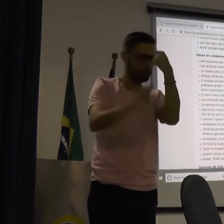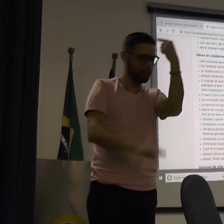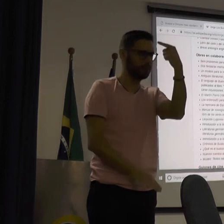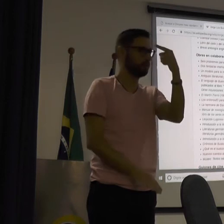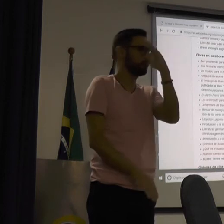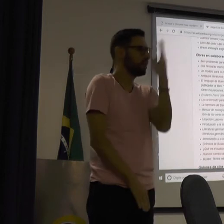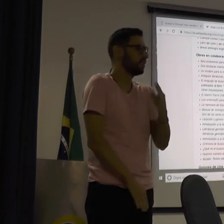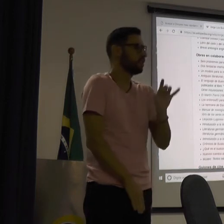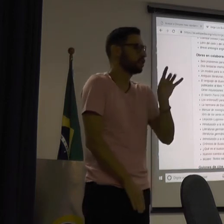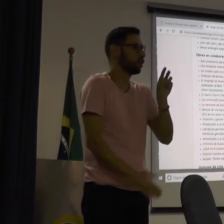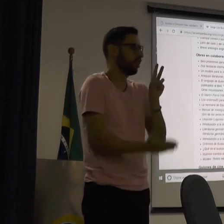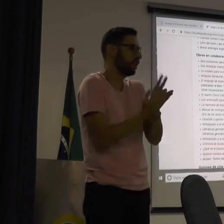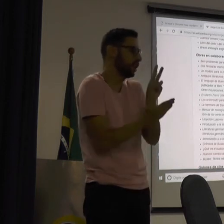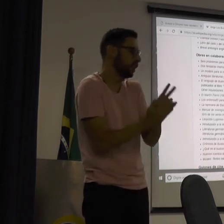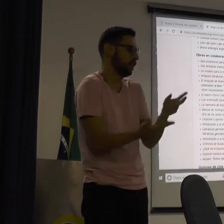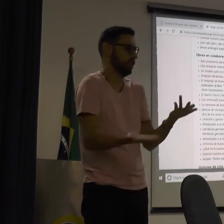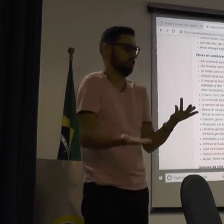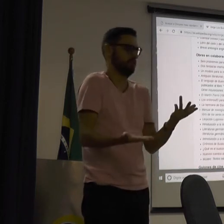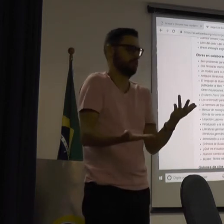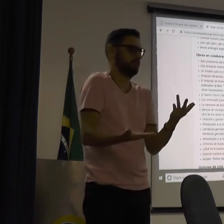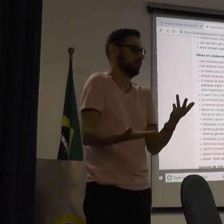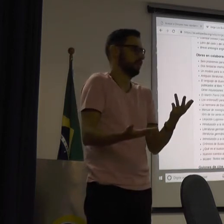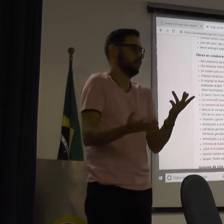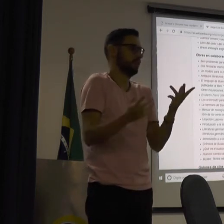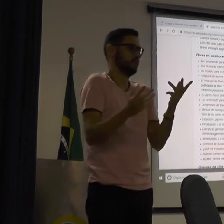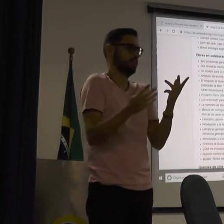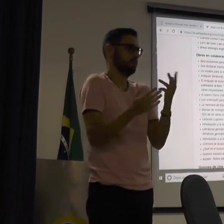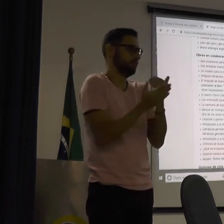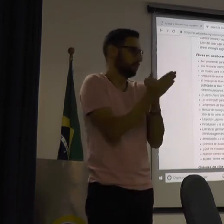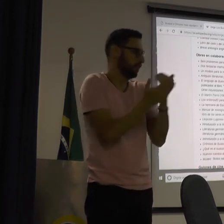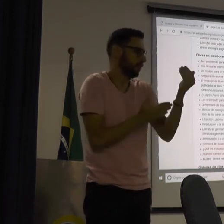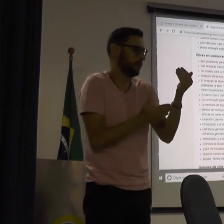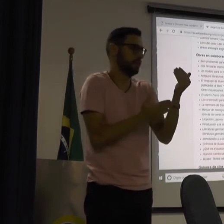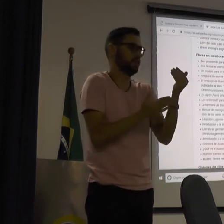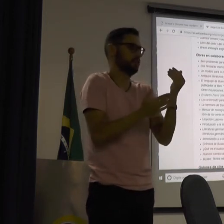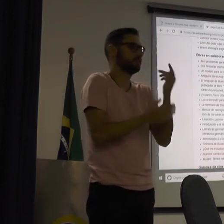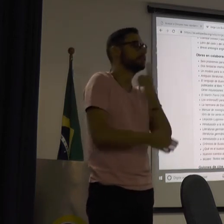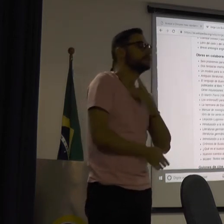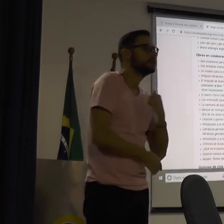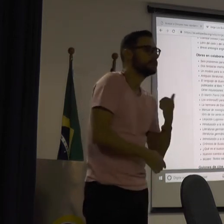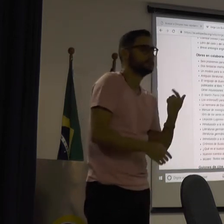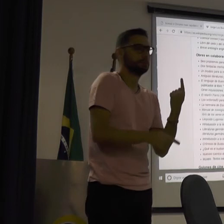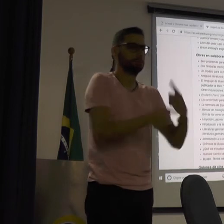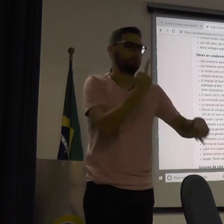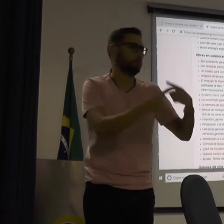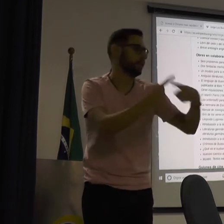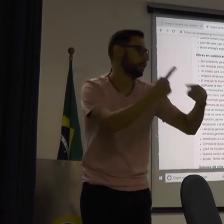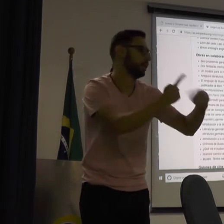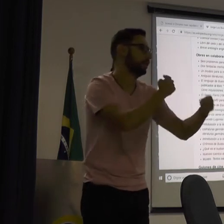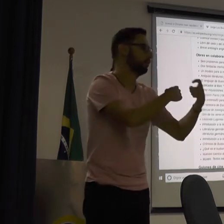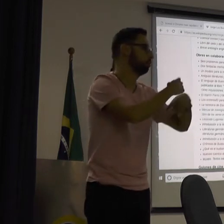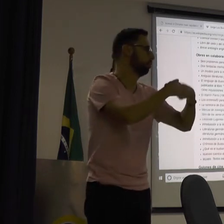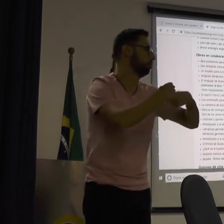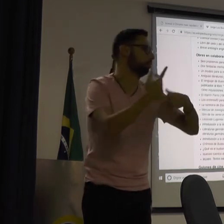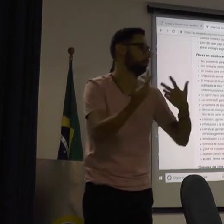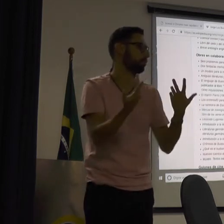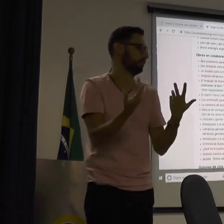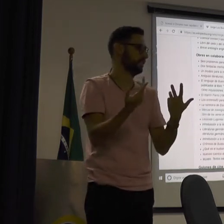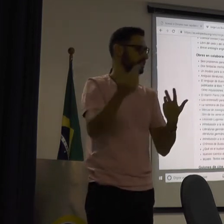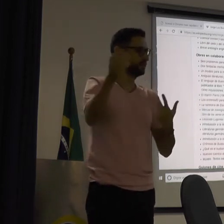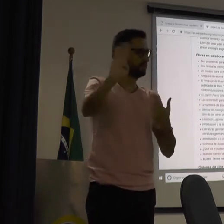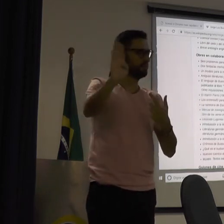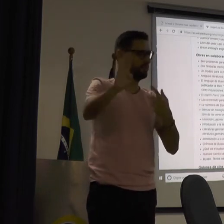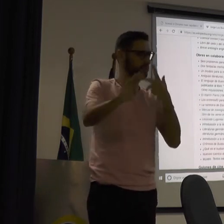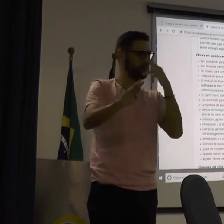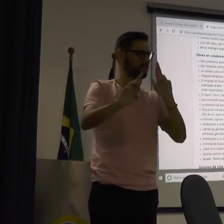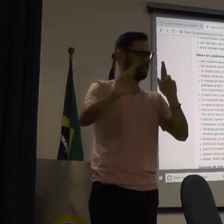selvagem, né? É assim mais ou menos a terra do desejo, do proibido e do um pouco do